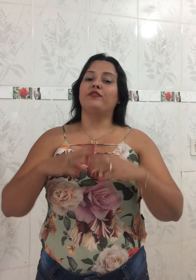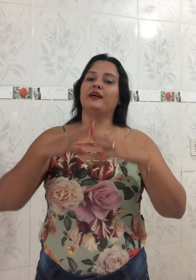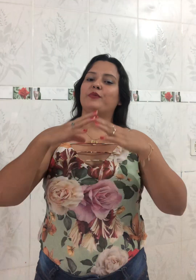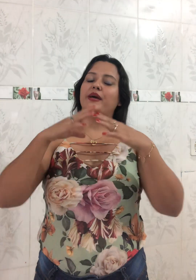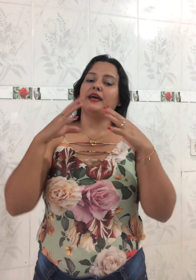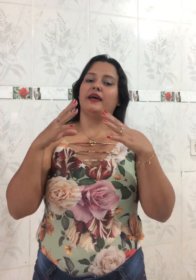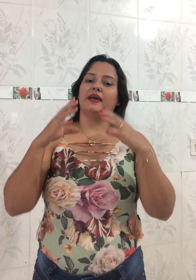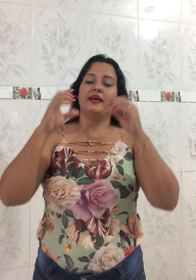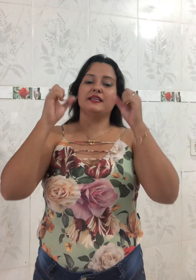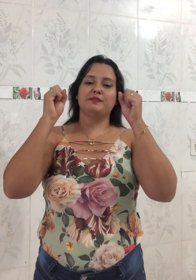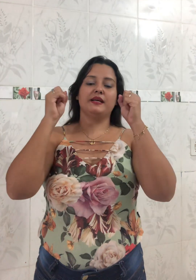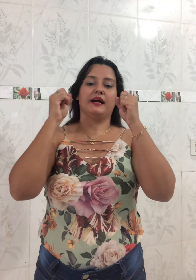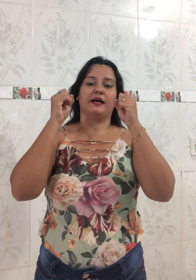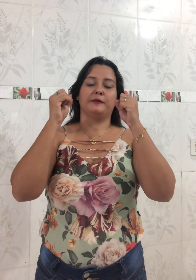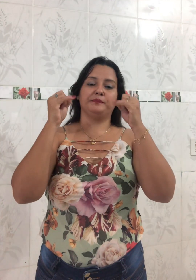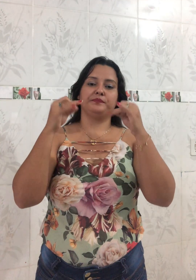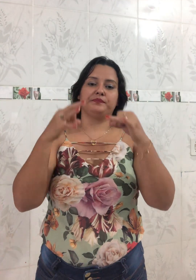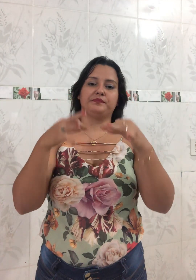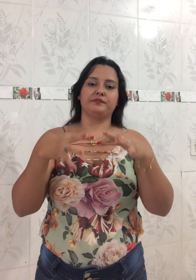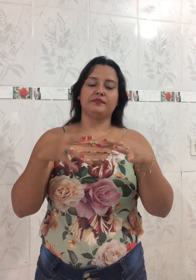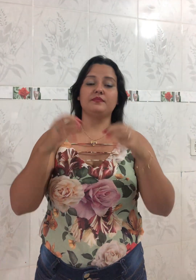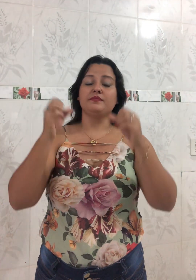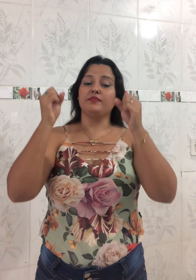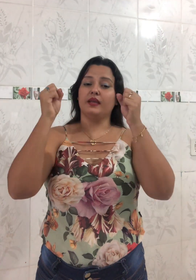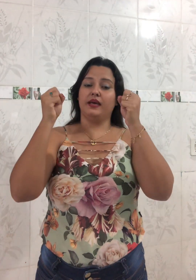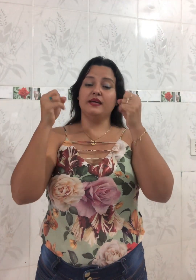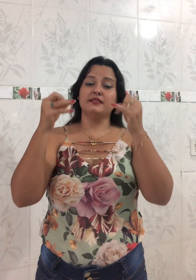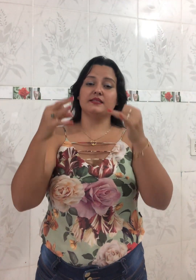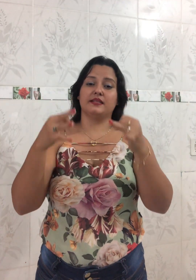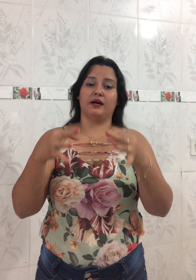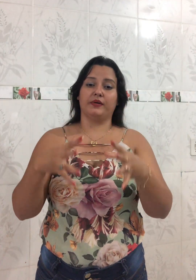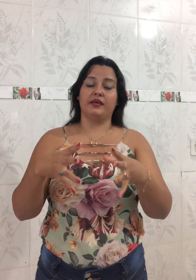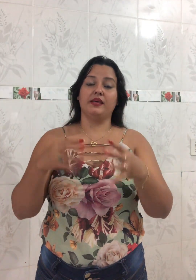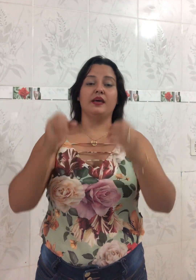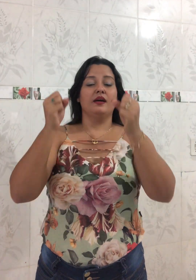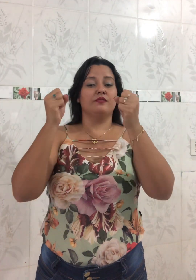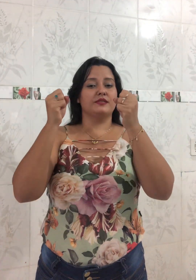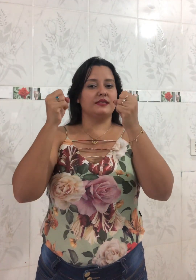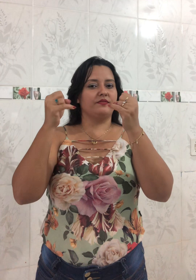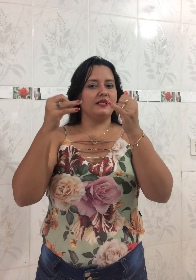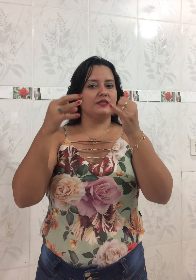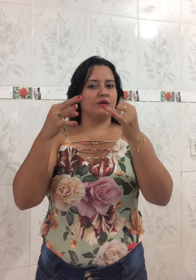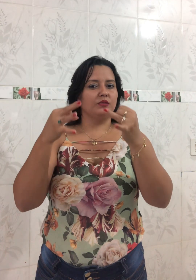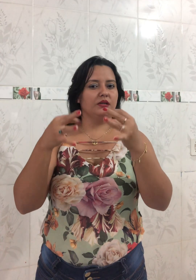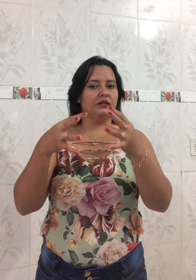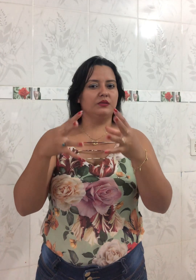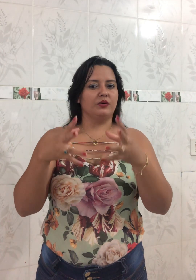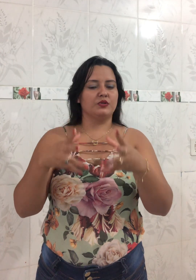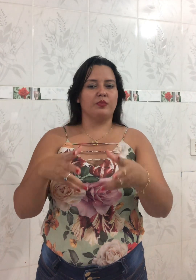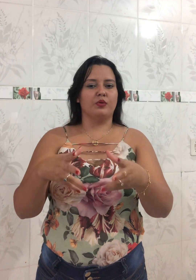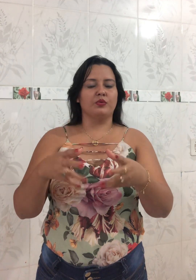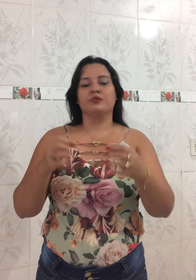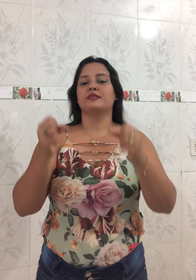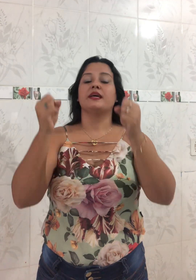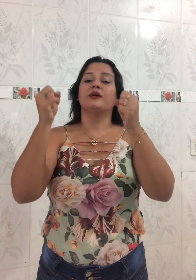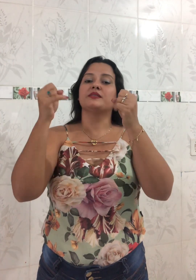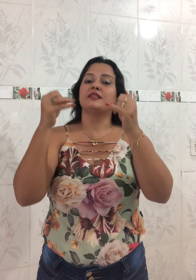verbo é explicar. Esse sinal aqui, você vai soltando aos poucos, é o sinal